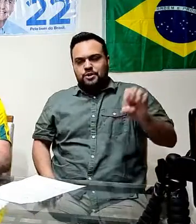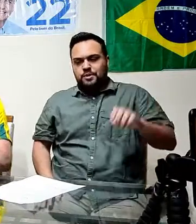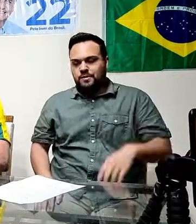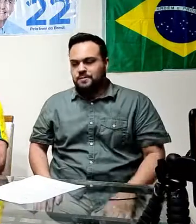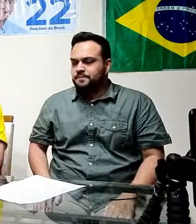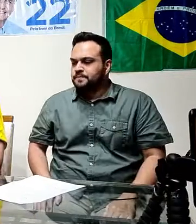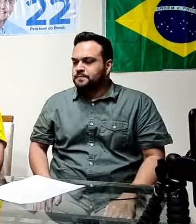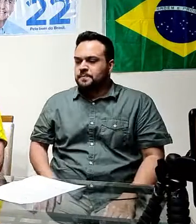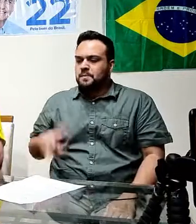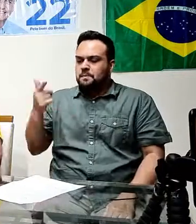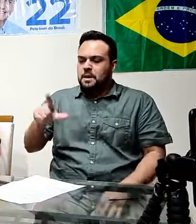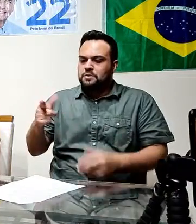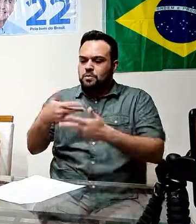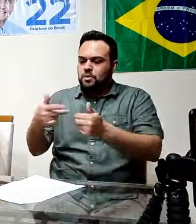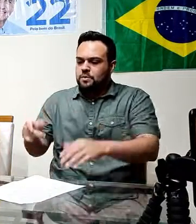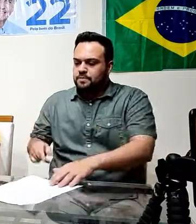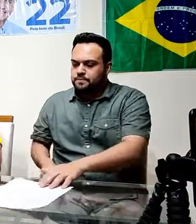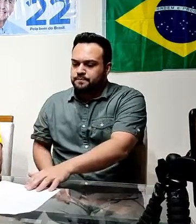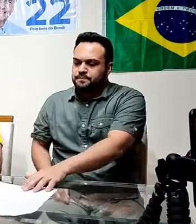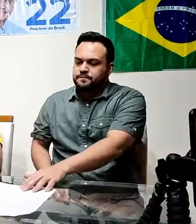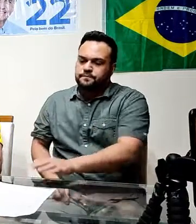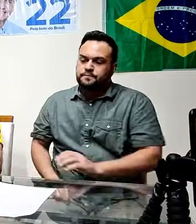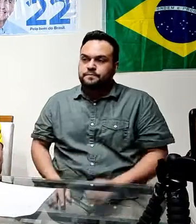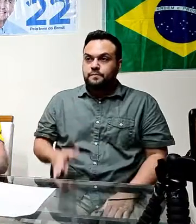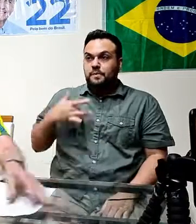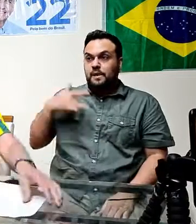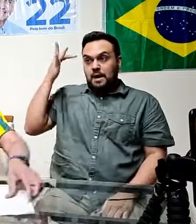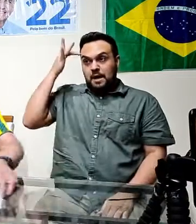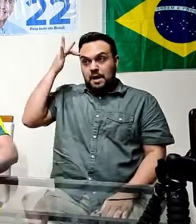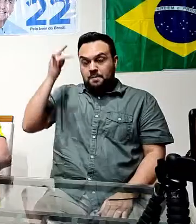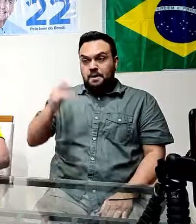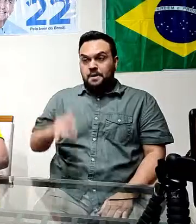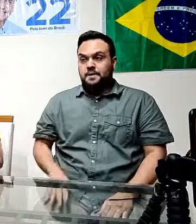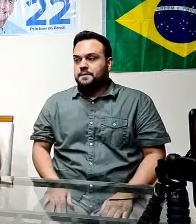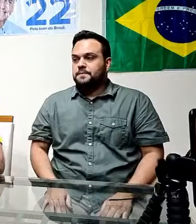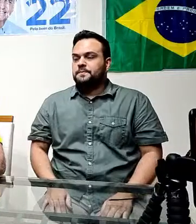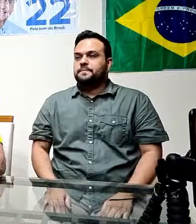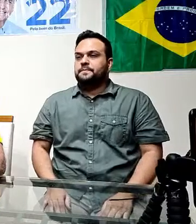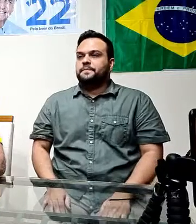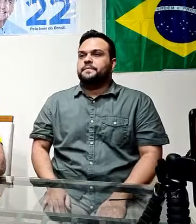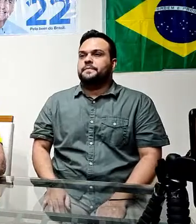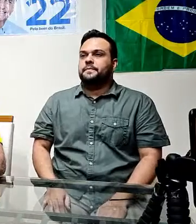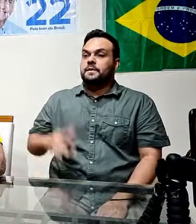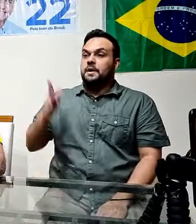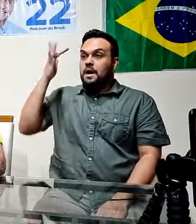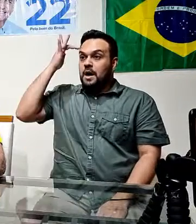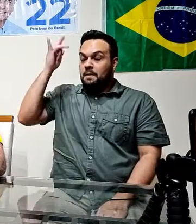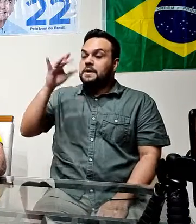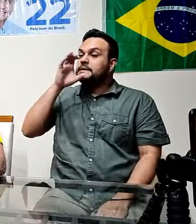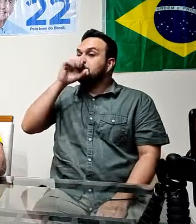né? Vamos encerrar aqui. Amanhã, então. Amanhã, sábado, 10 da manhã,